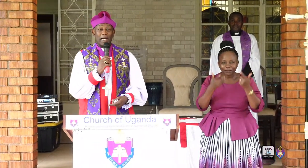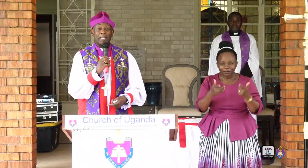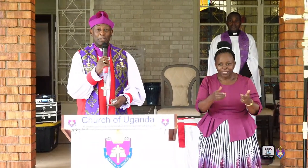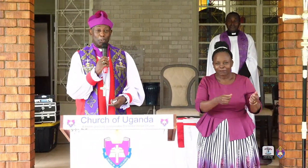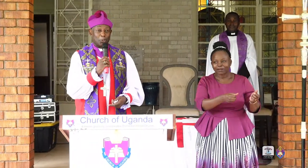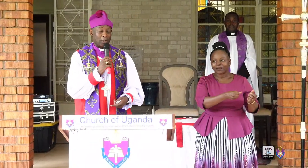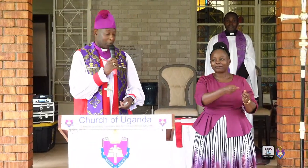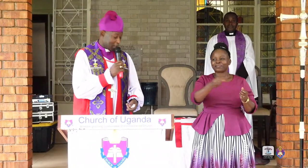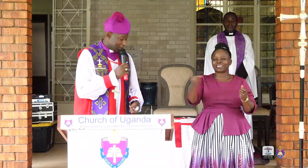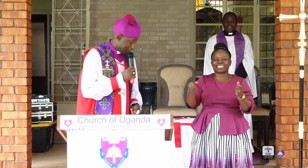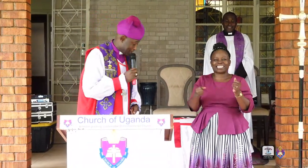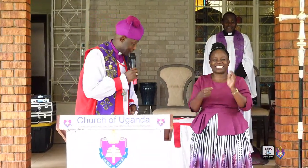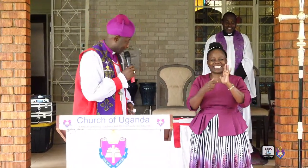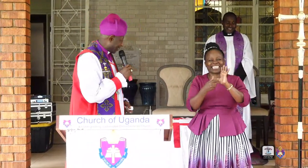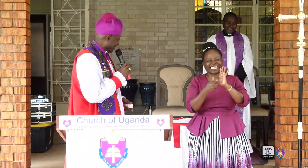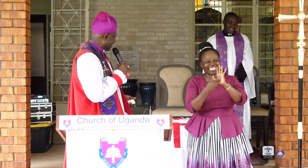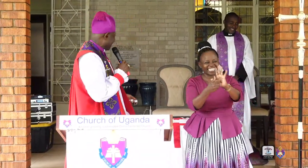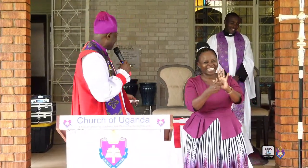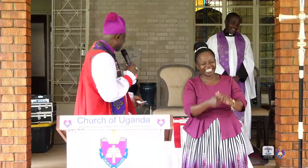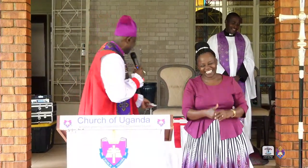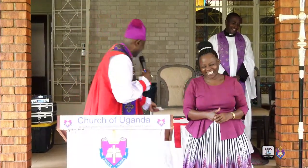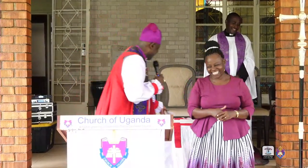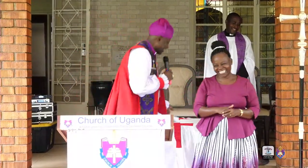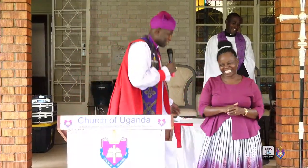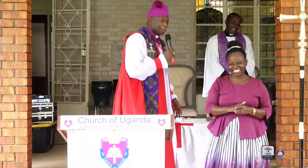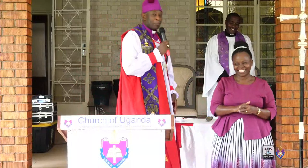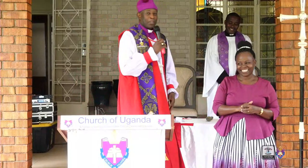yokene na alya sho kali mukama ebazwe